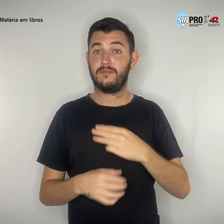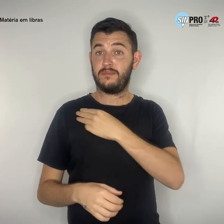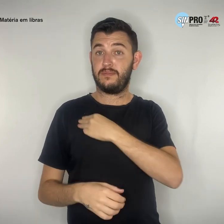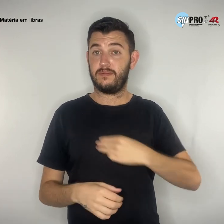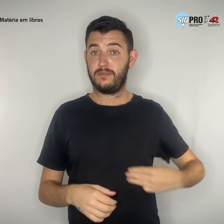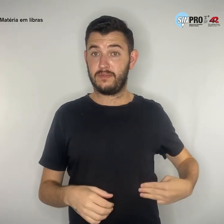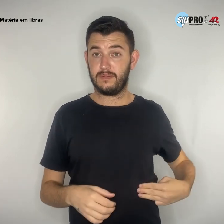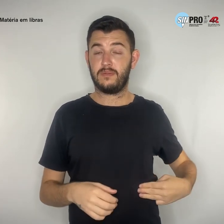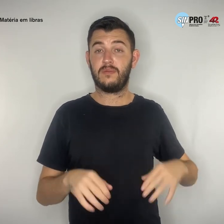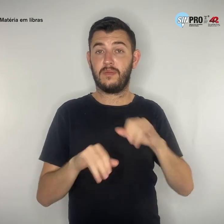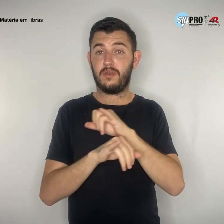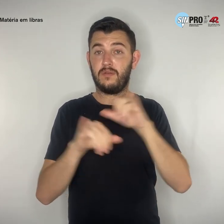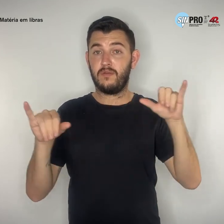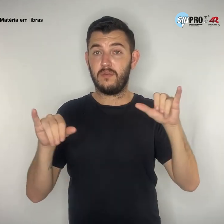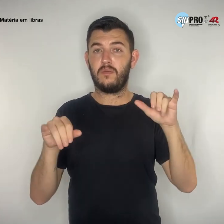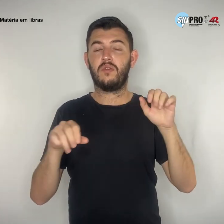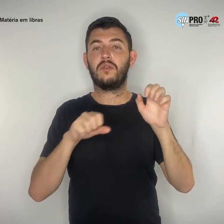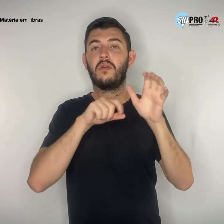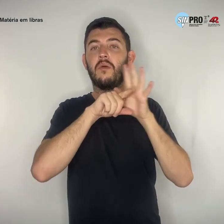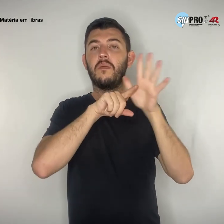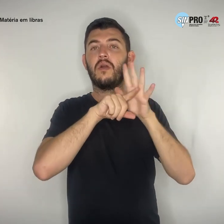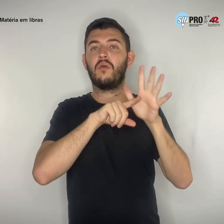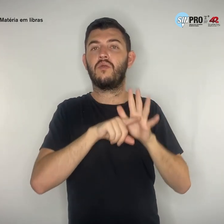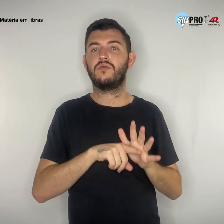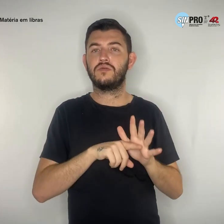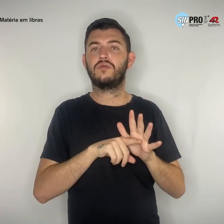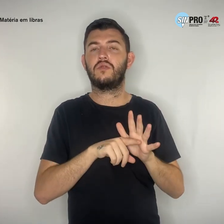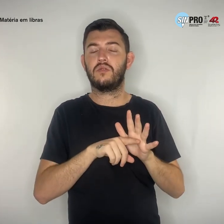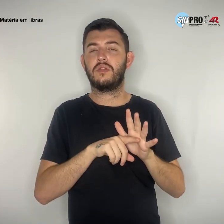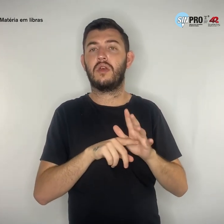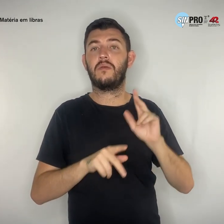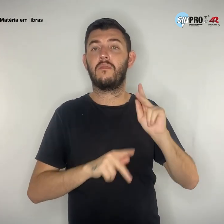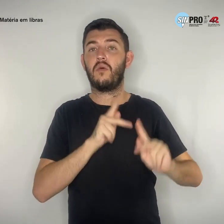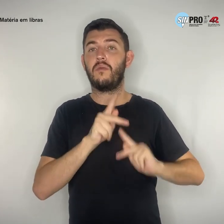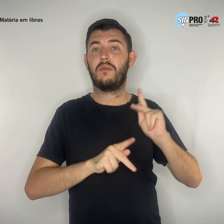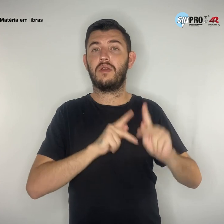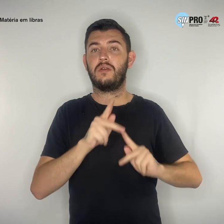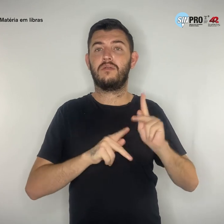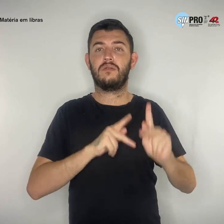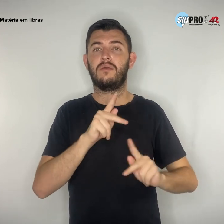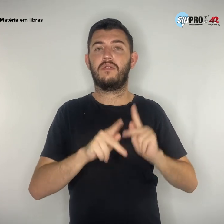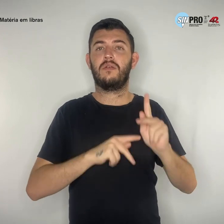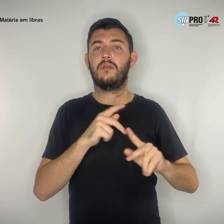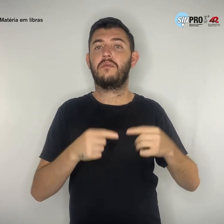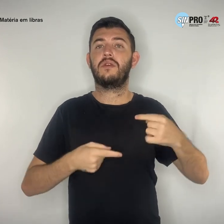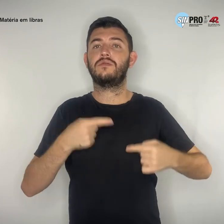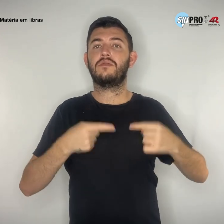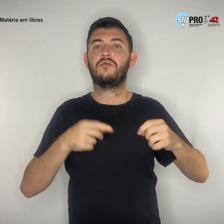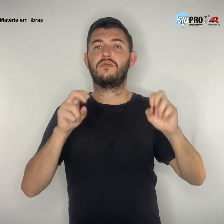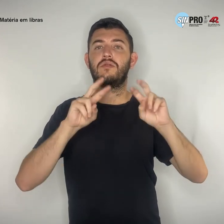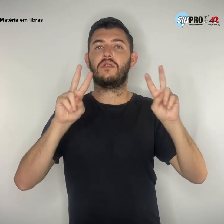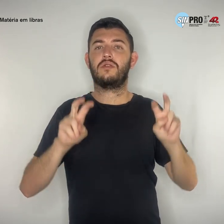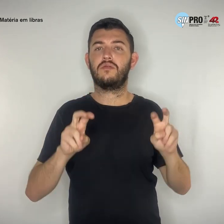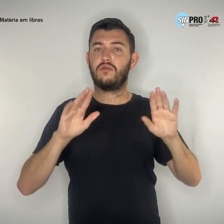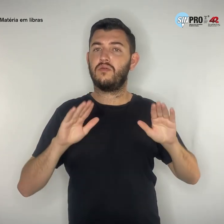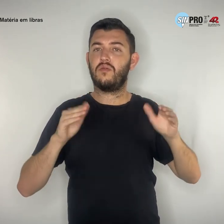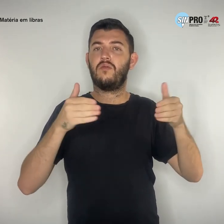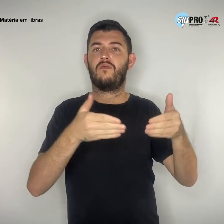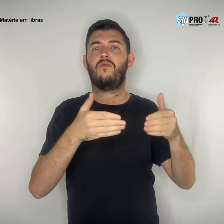existe uma consulta pública aberta para discutir o assunto com o Conselho Nacional de